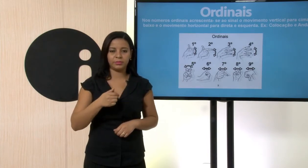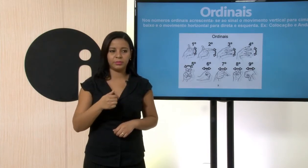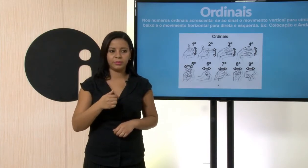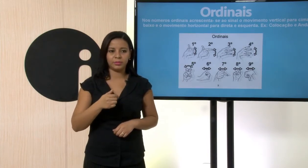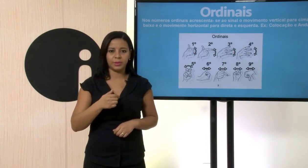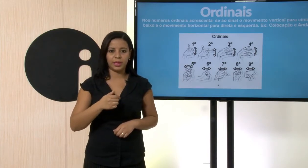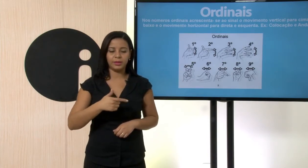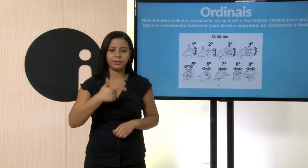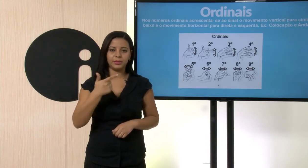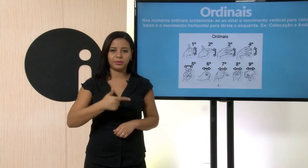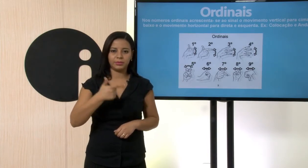né?